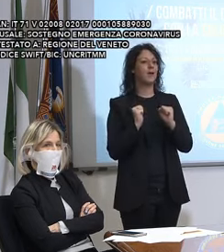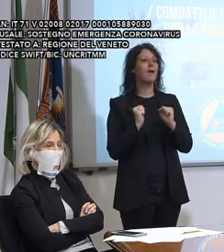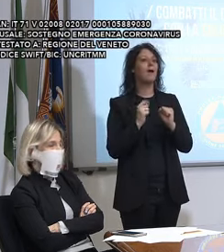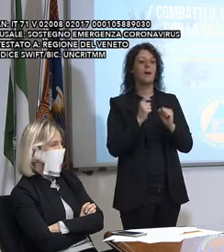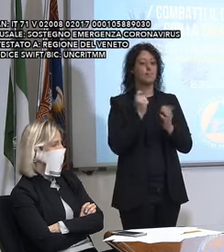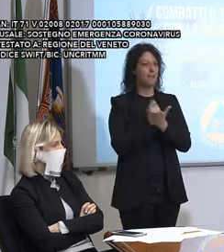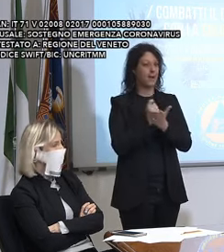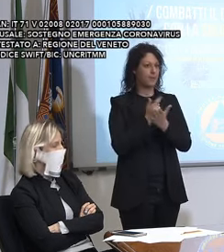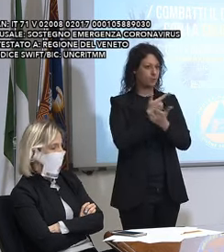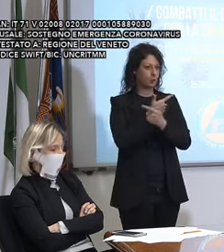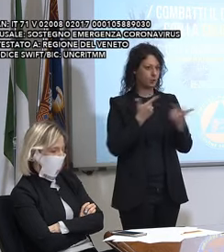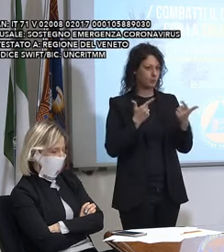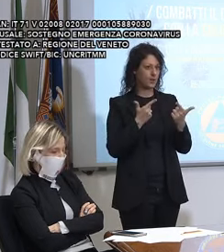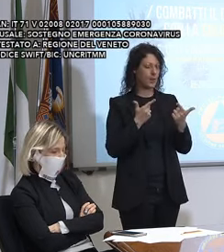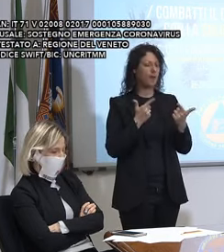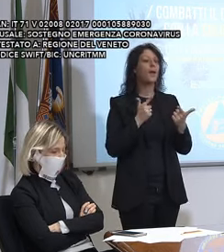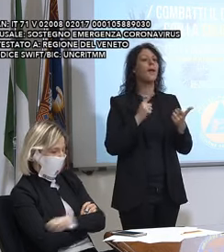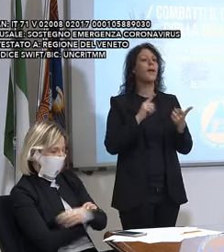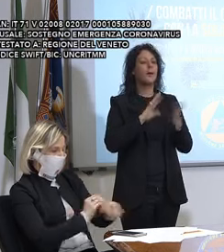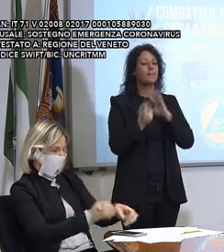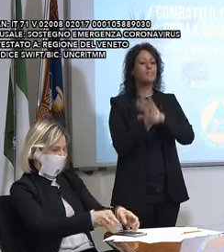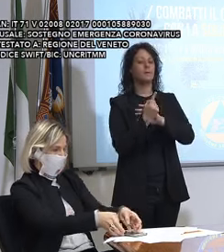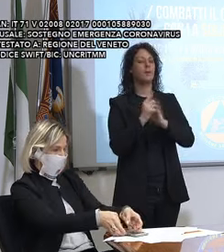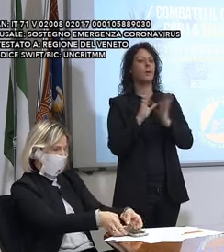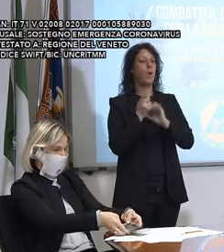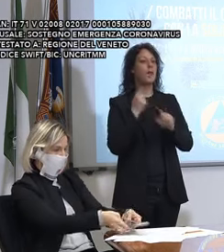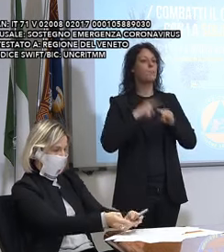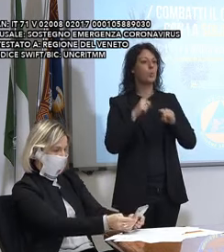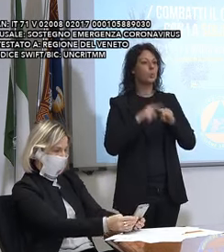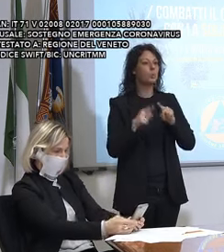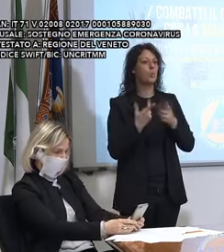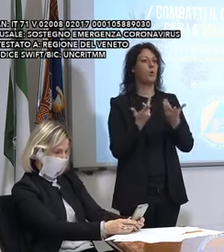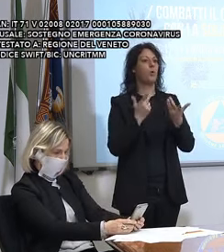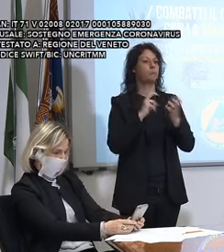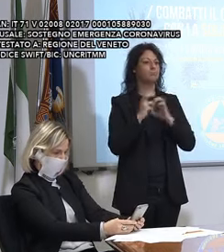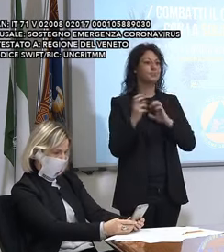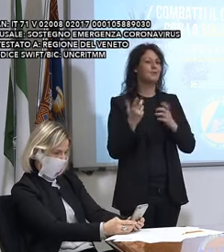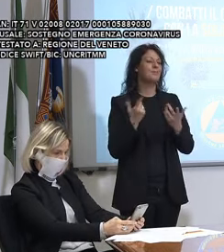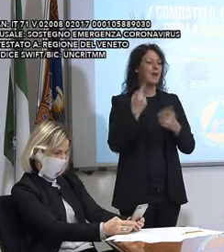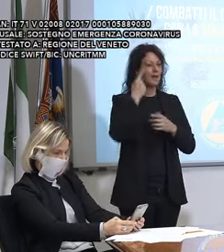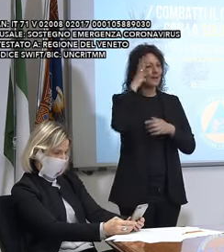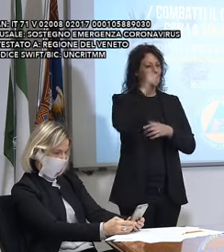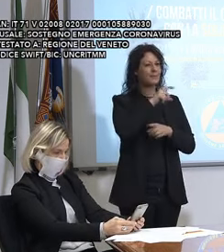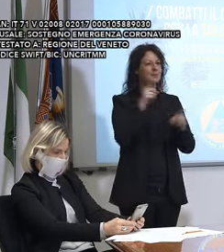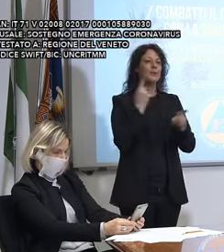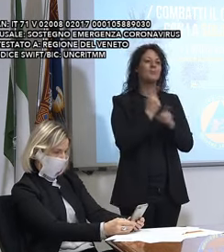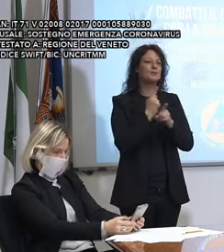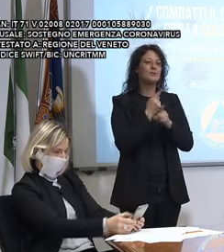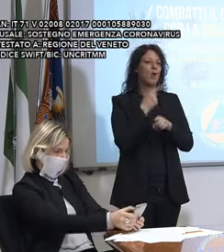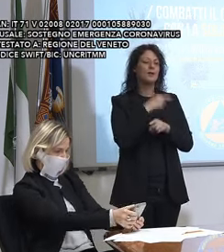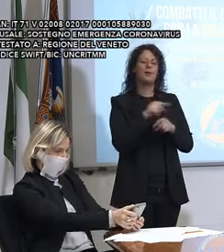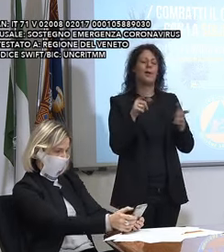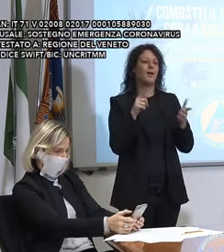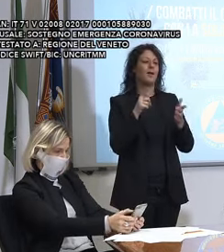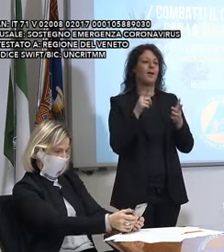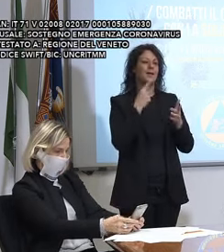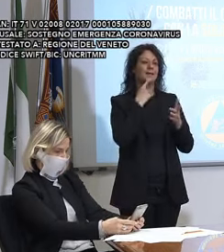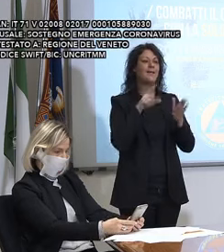altre robe. Ma capite che sono tutti temi che devono essere affrontati dal legislatore nazionale, perché questi sono temi da decreto, non sono